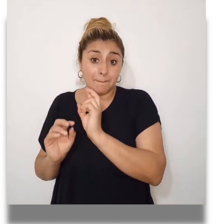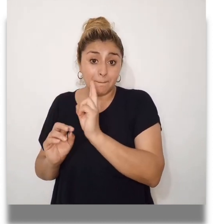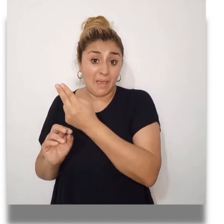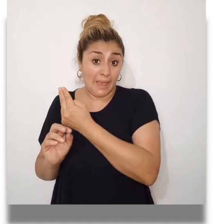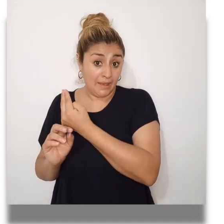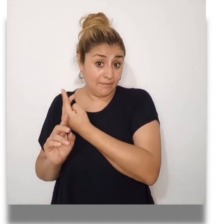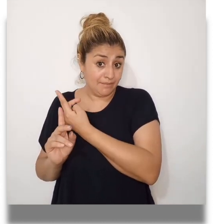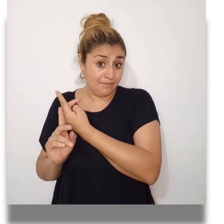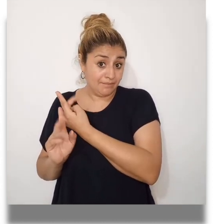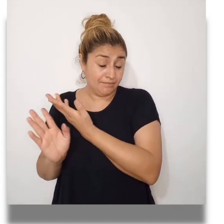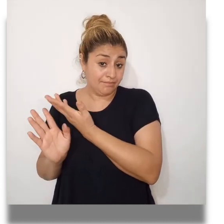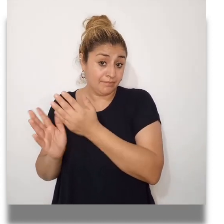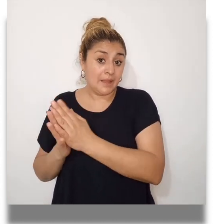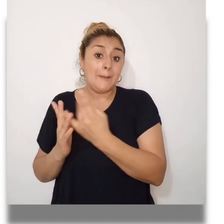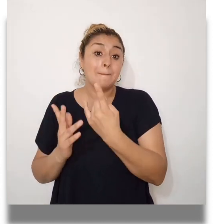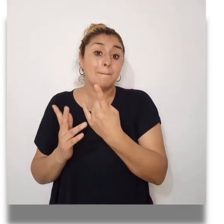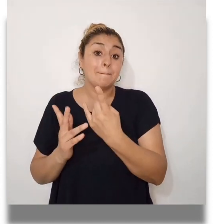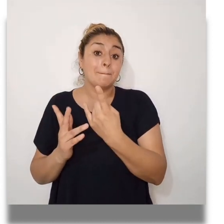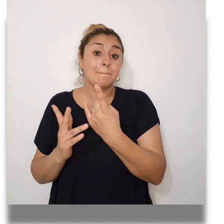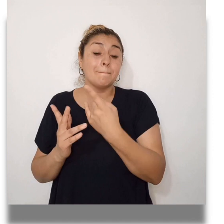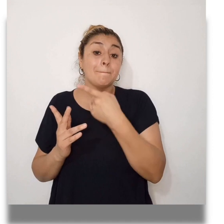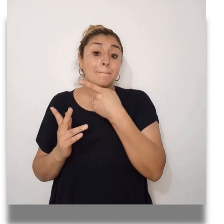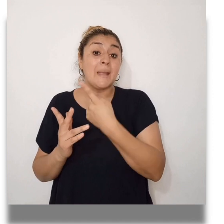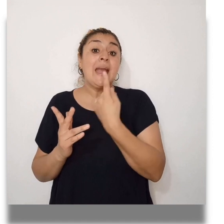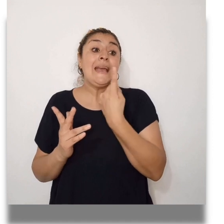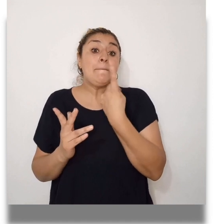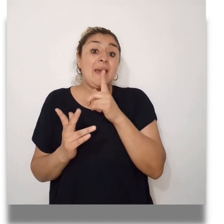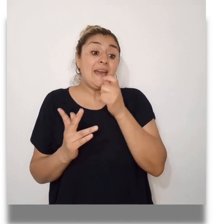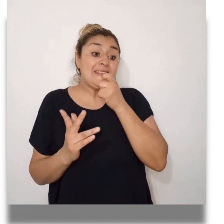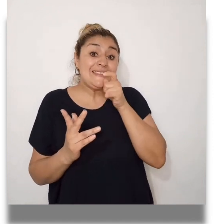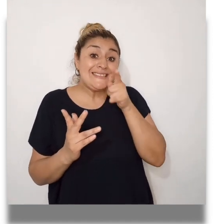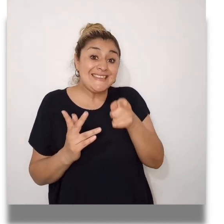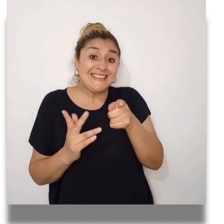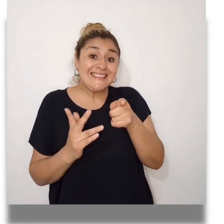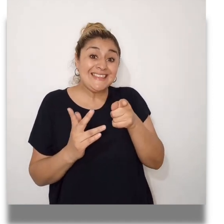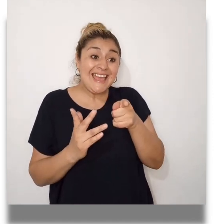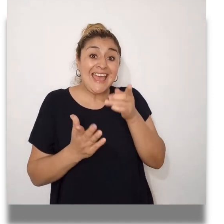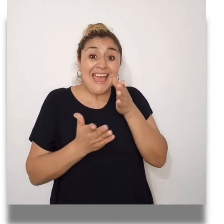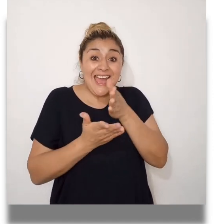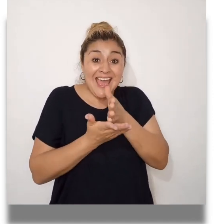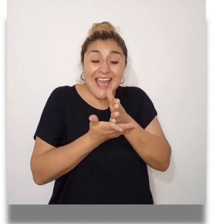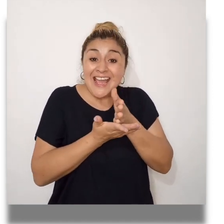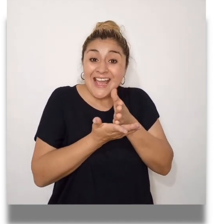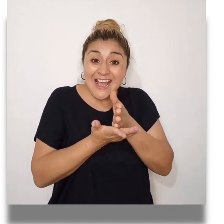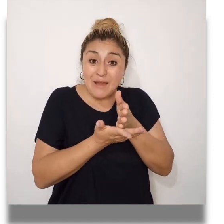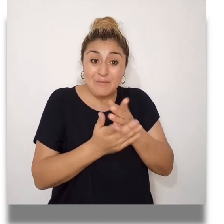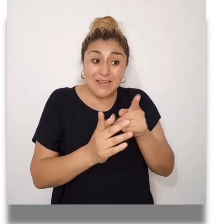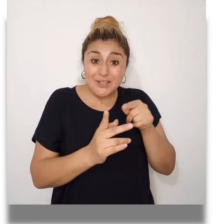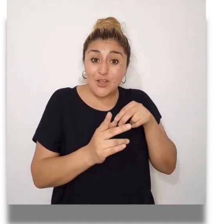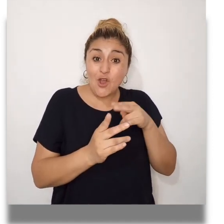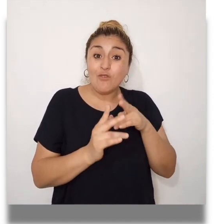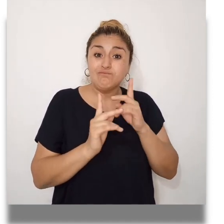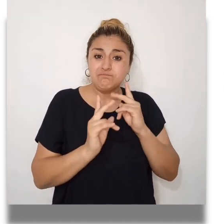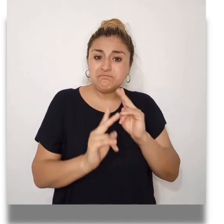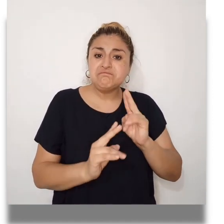si permaneces en la ignorancia. Tu perds ta vie. Perderás tu vida.